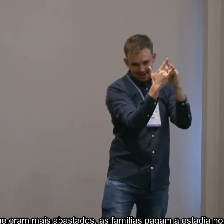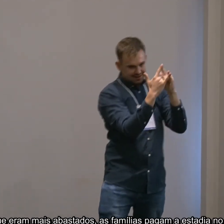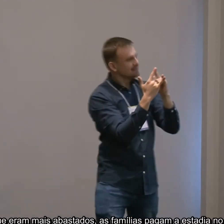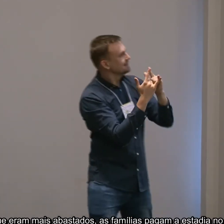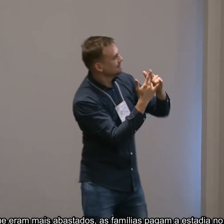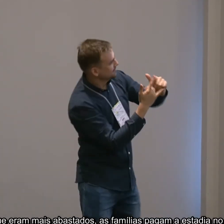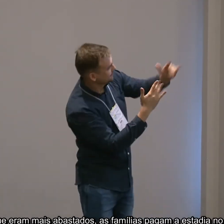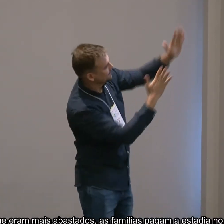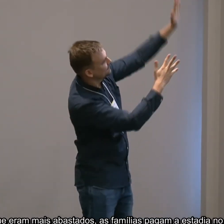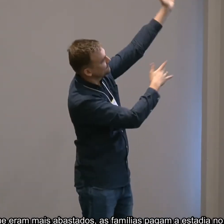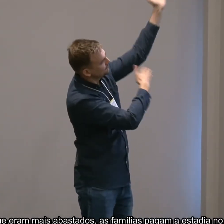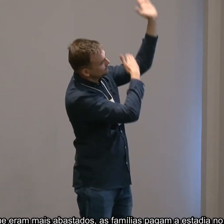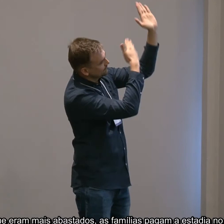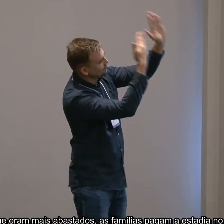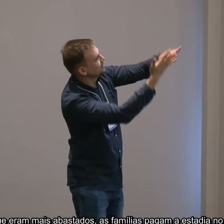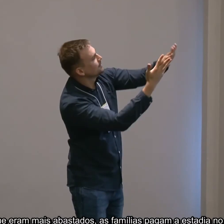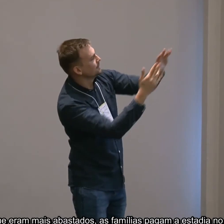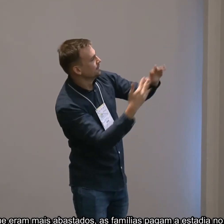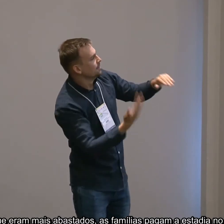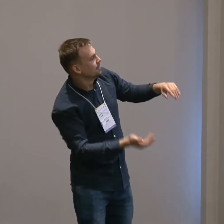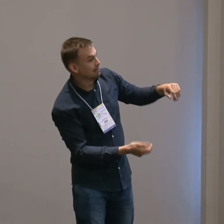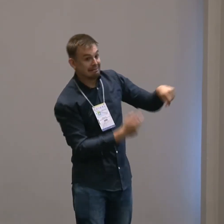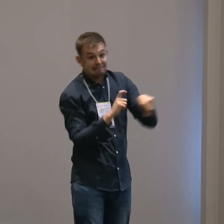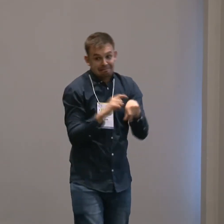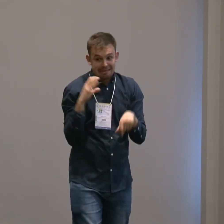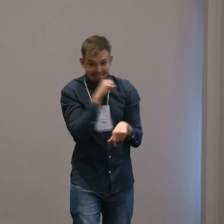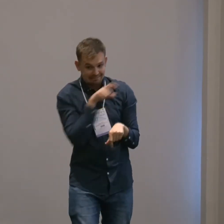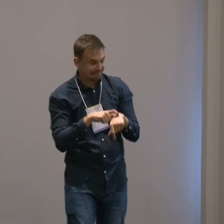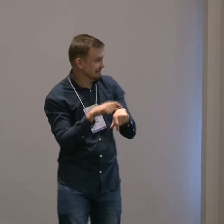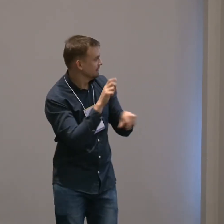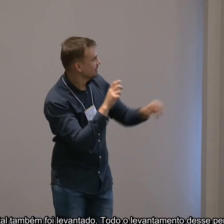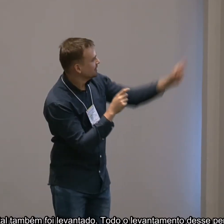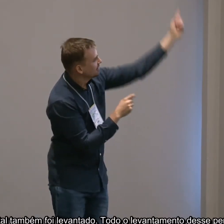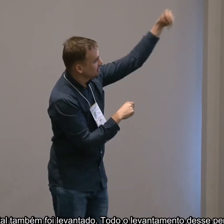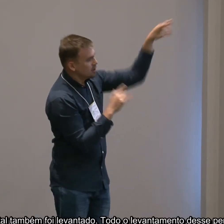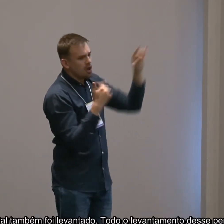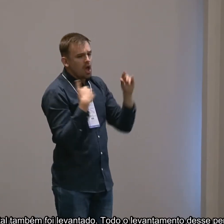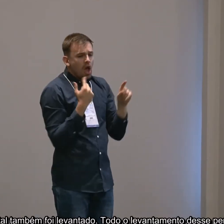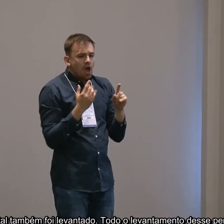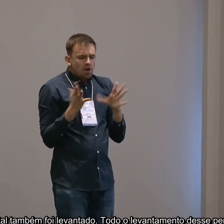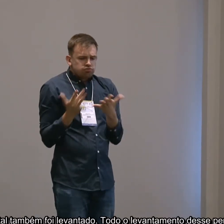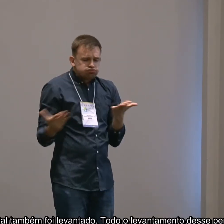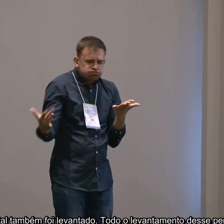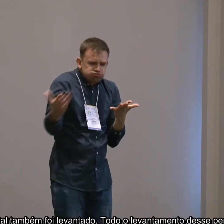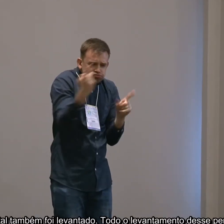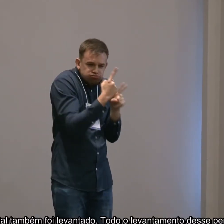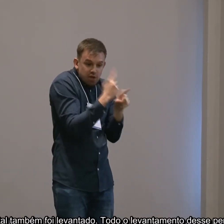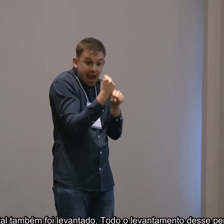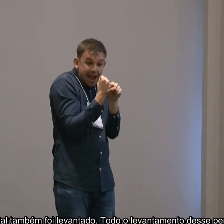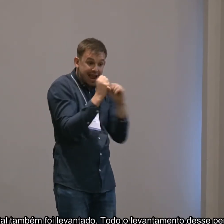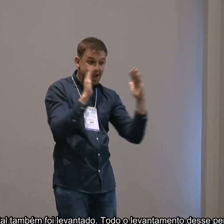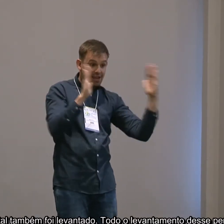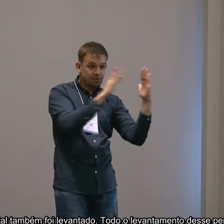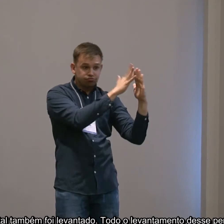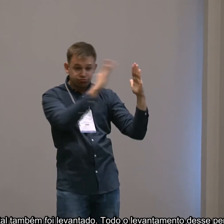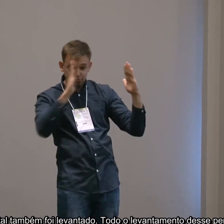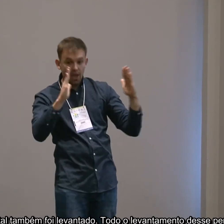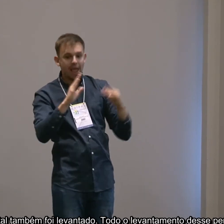família pagavam sua estadia no INIS se era pensionista então também foi levantado todo esse levantamento